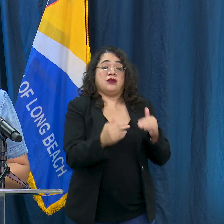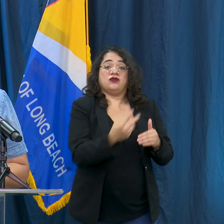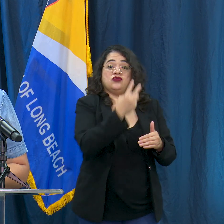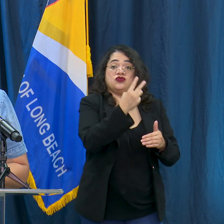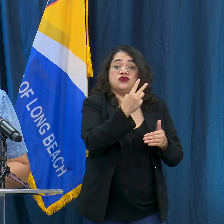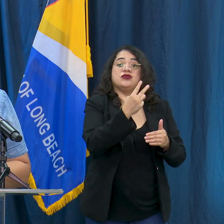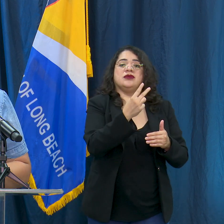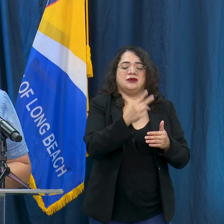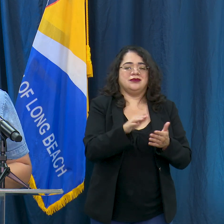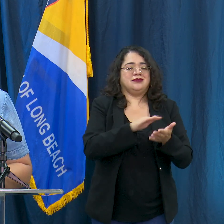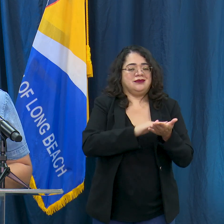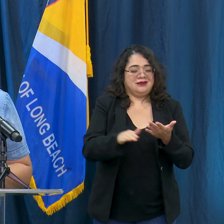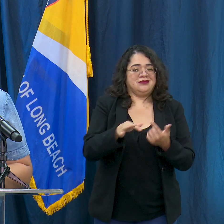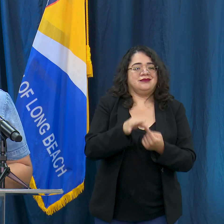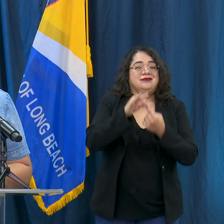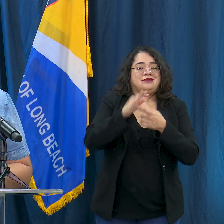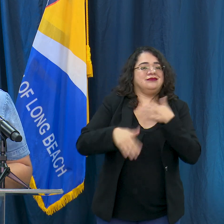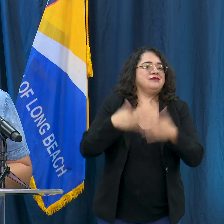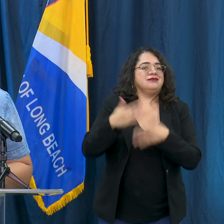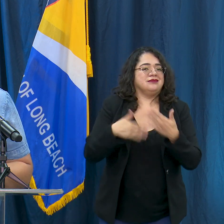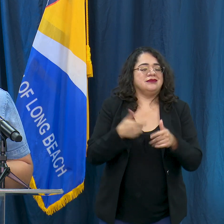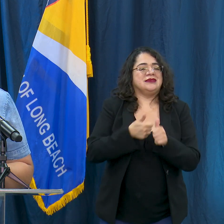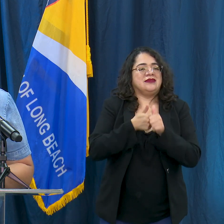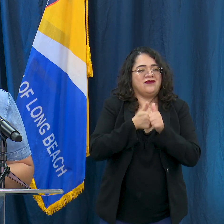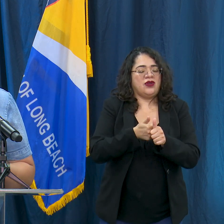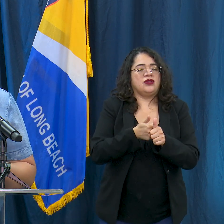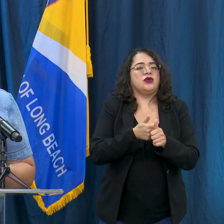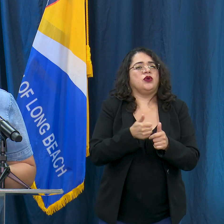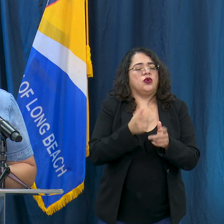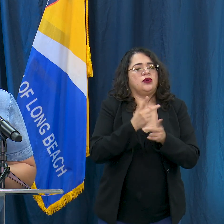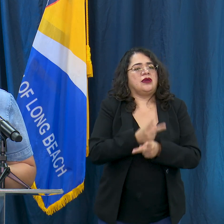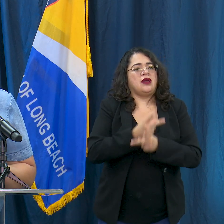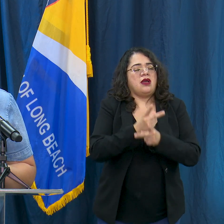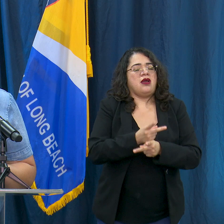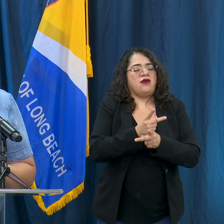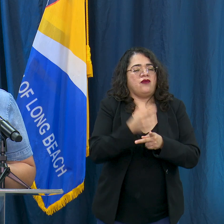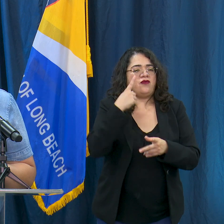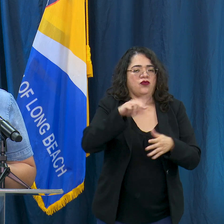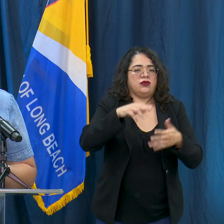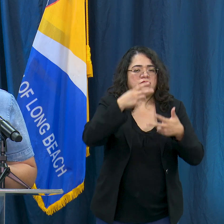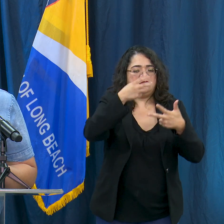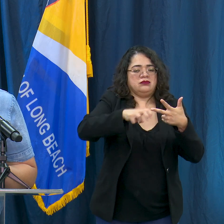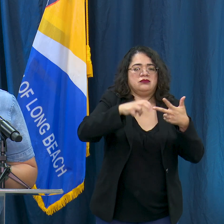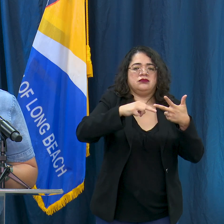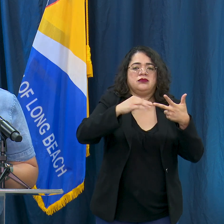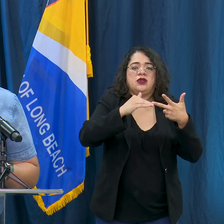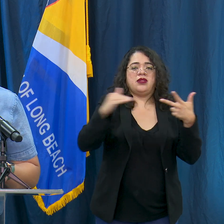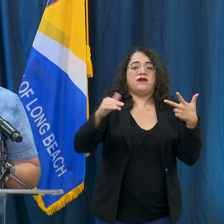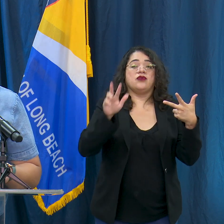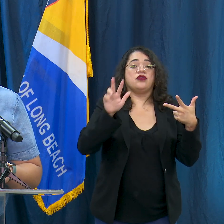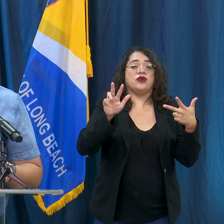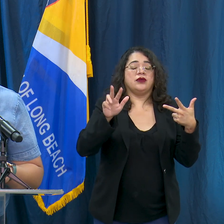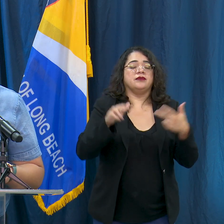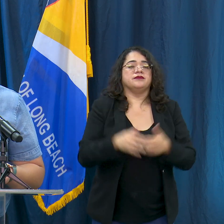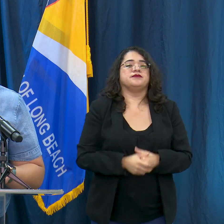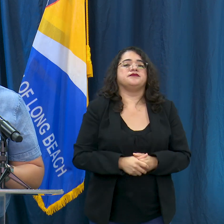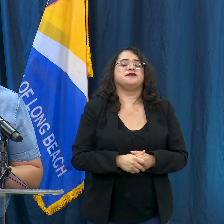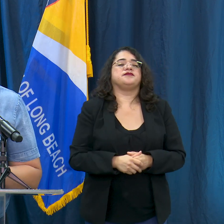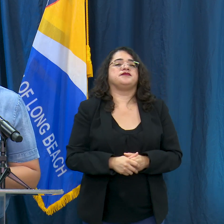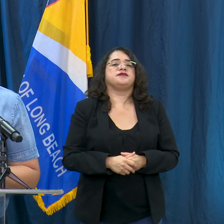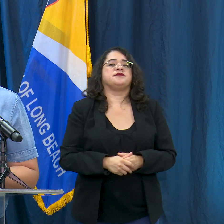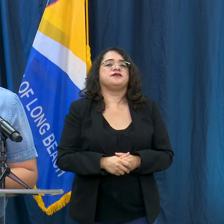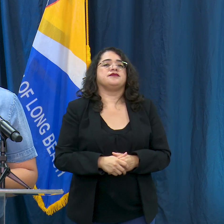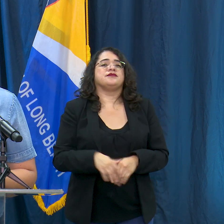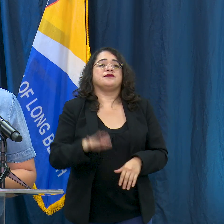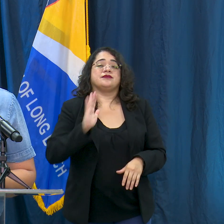seguiremos igualmente diligentes y cuidadosamente para avanzar en la tercera etapa. Algunos otros datos que